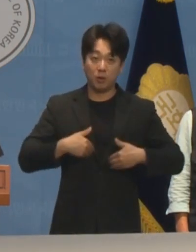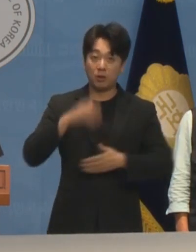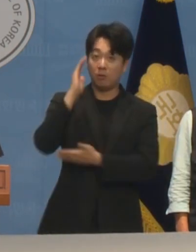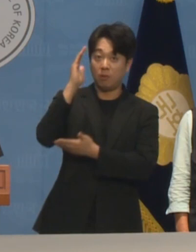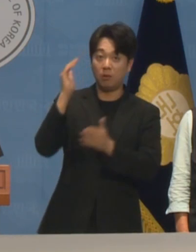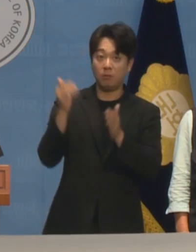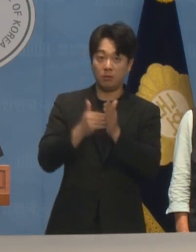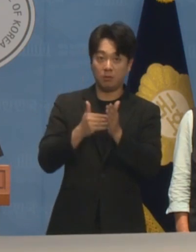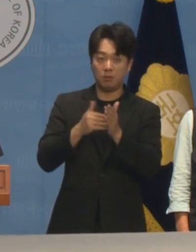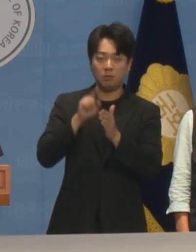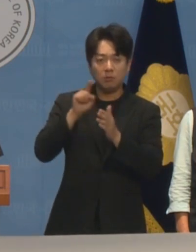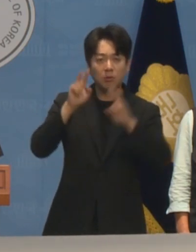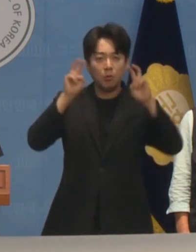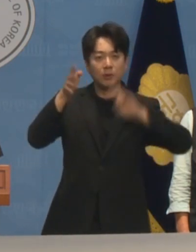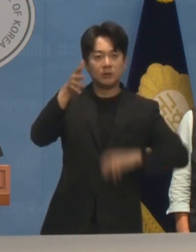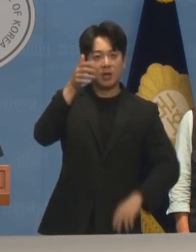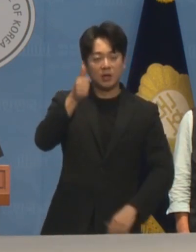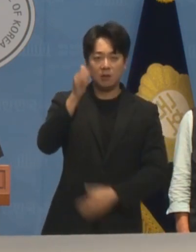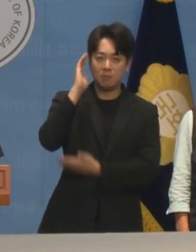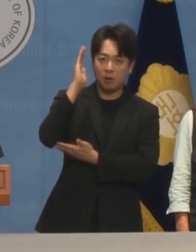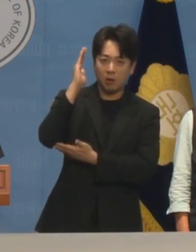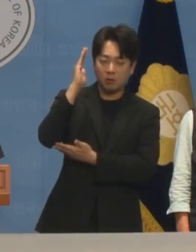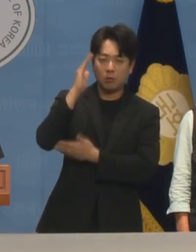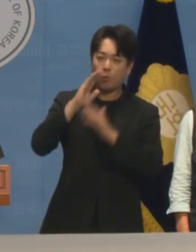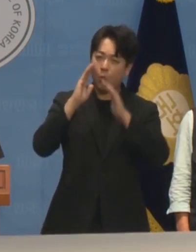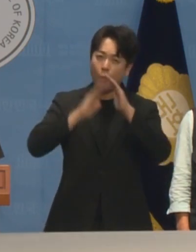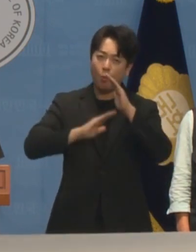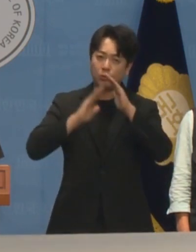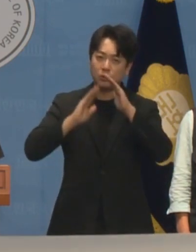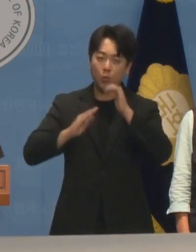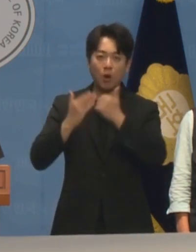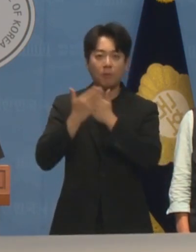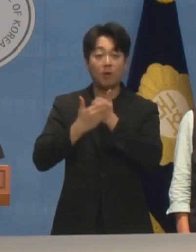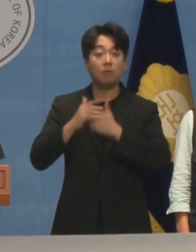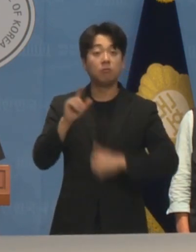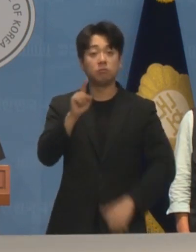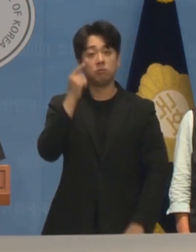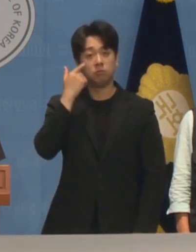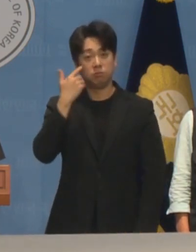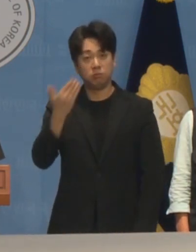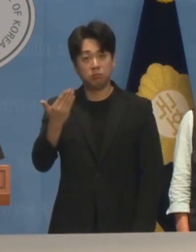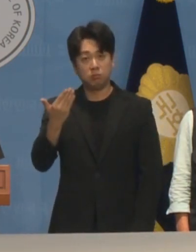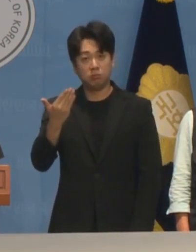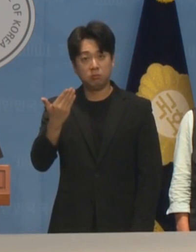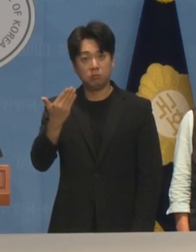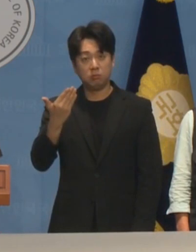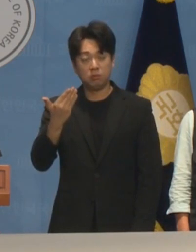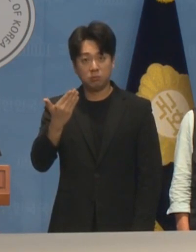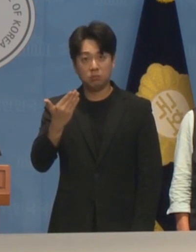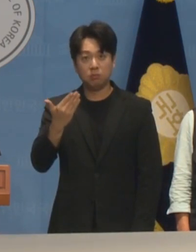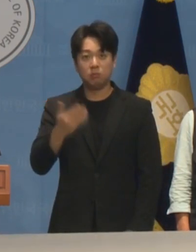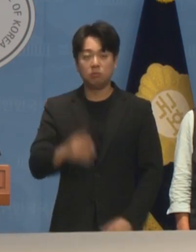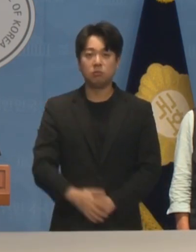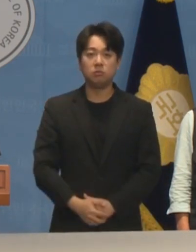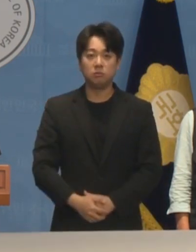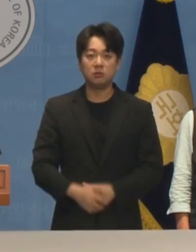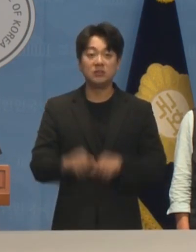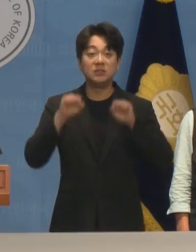회장이 말하는 공정한 경쟁과 상대에 대한 배려는 양궁과 스포츠에서만 준용되는